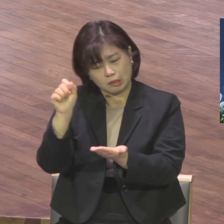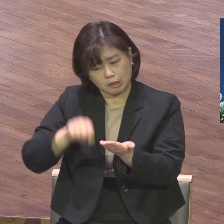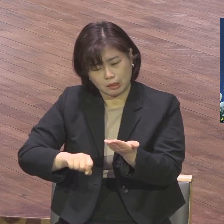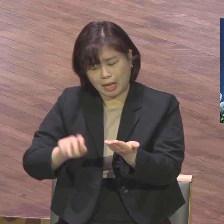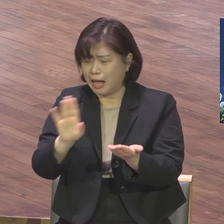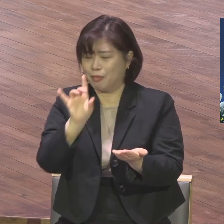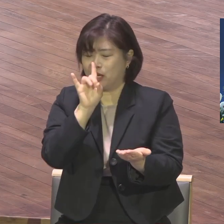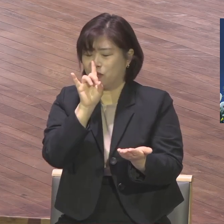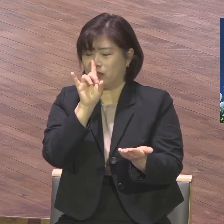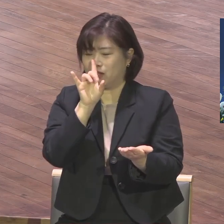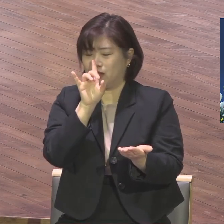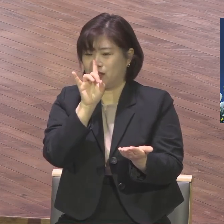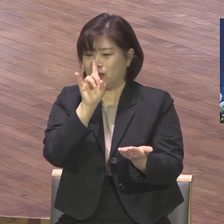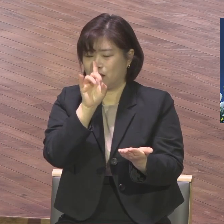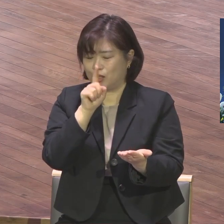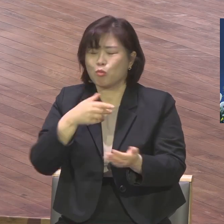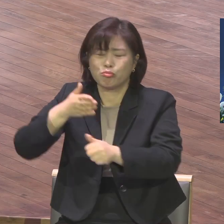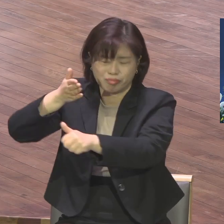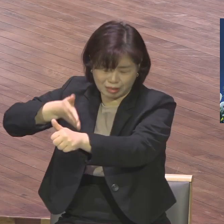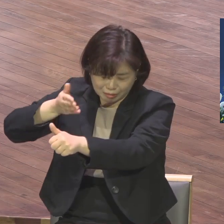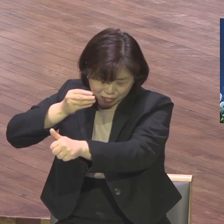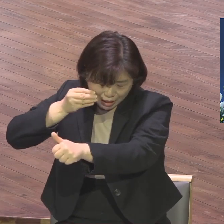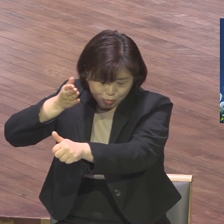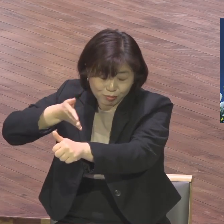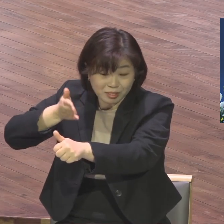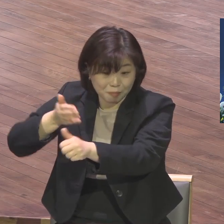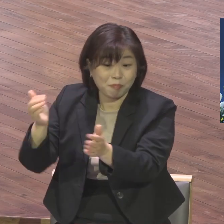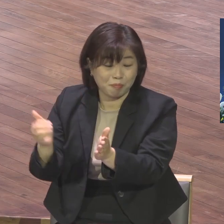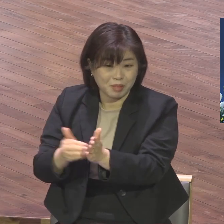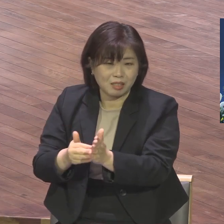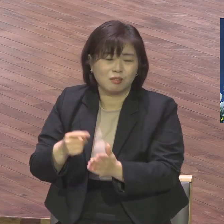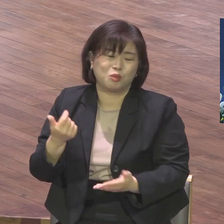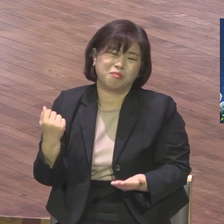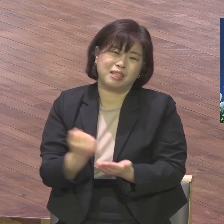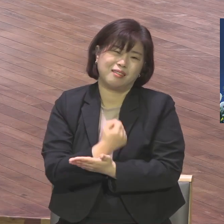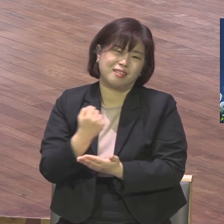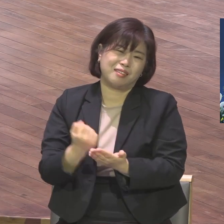참 안타깝지요. 윤 대통령 참 안타깝죠.